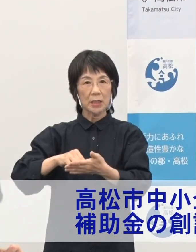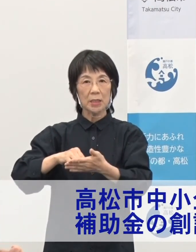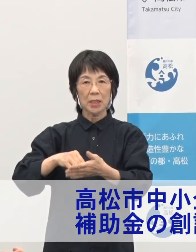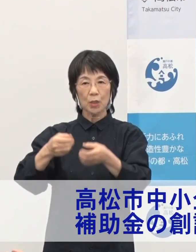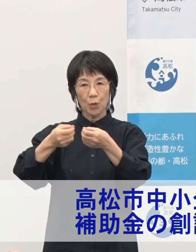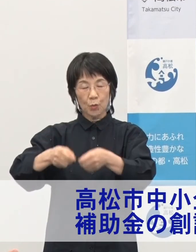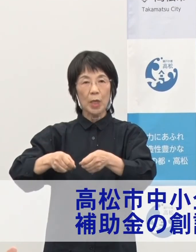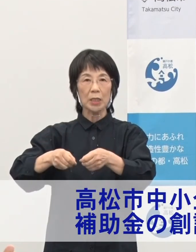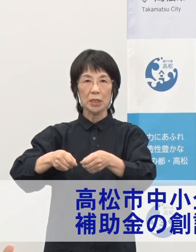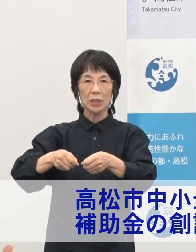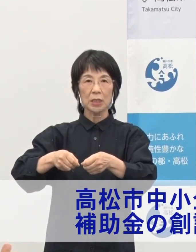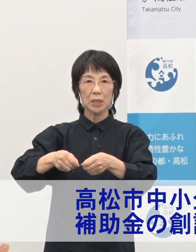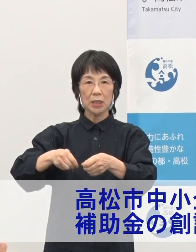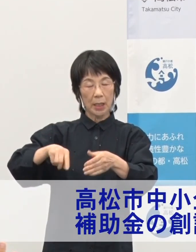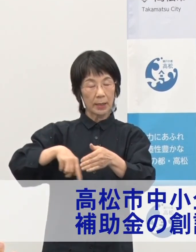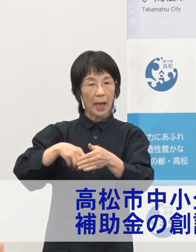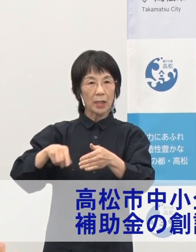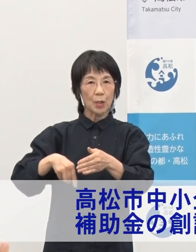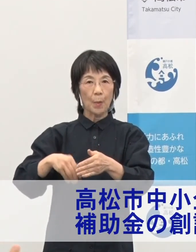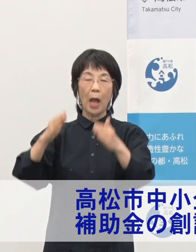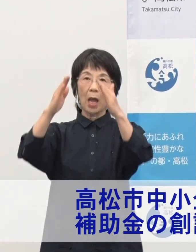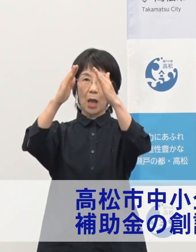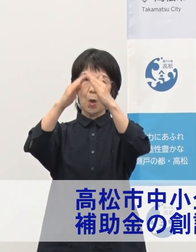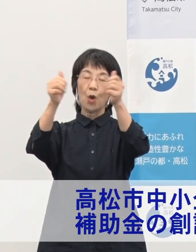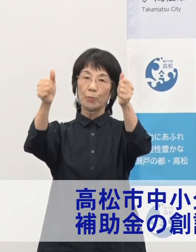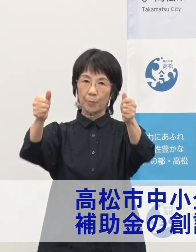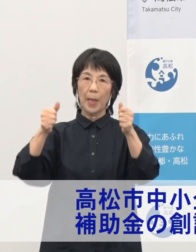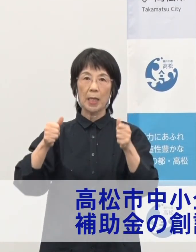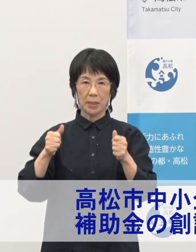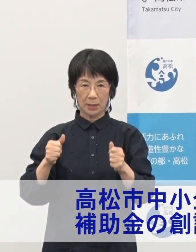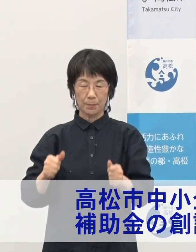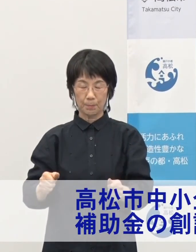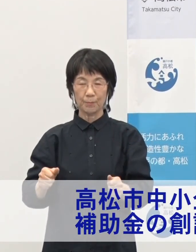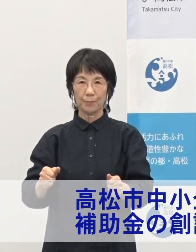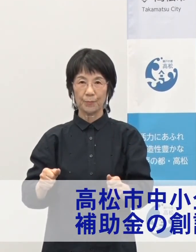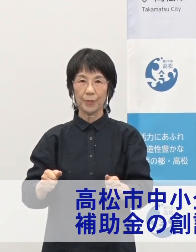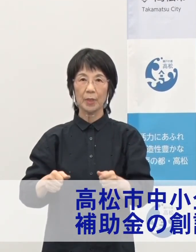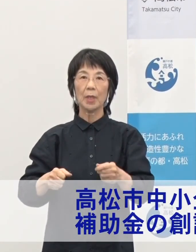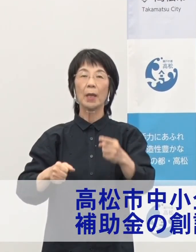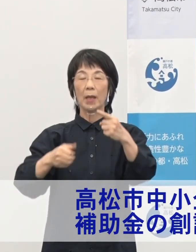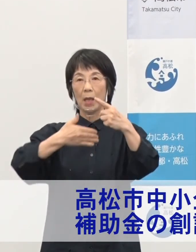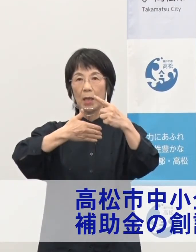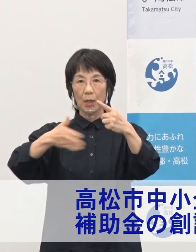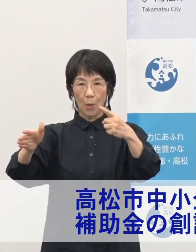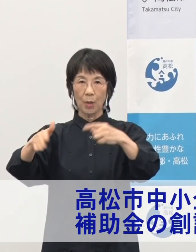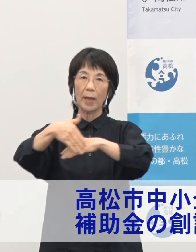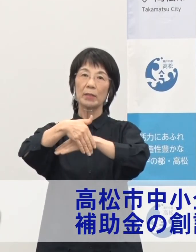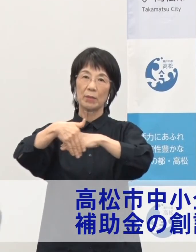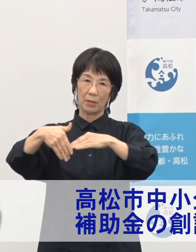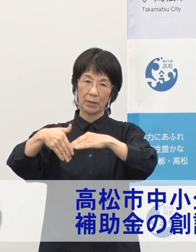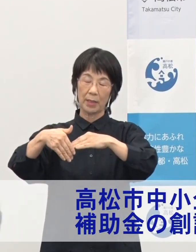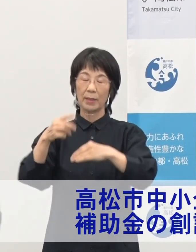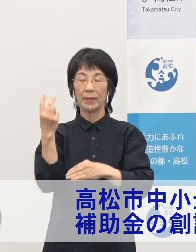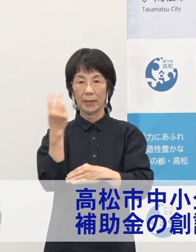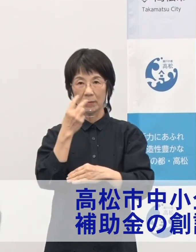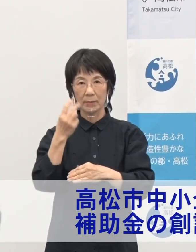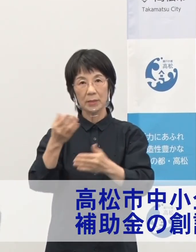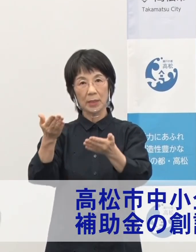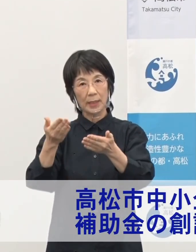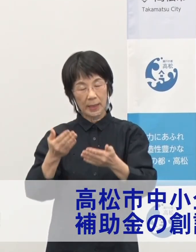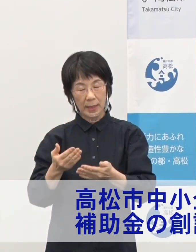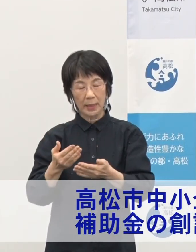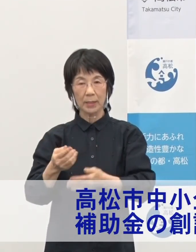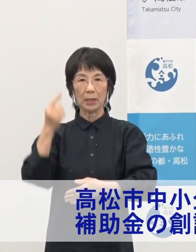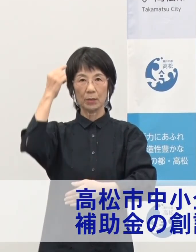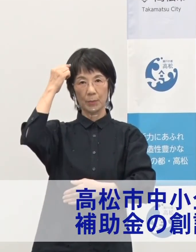10月1日に本氏のホームページ等で公開する予定といたしておりますので御確認いただければというふう